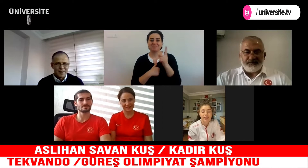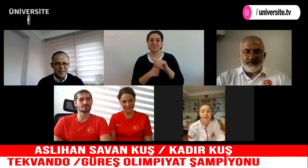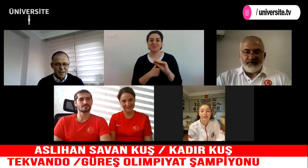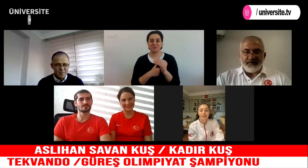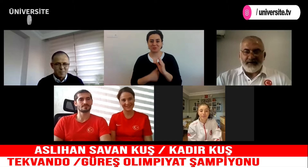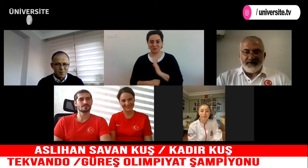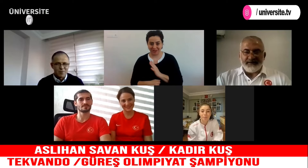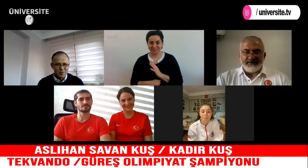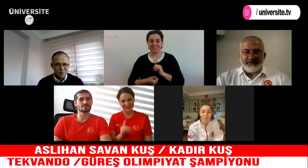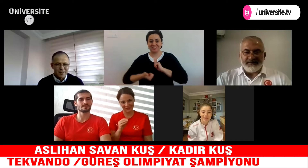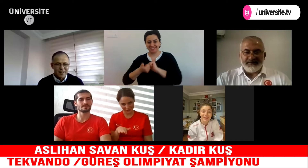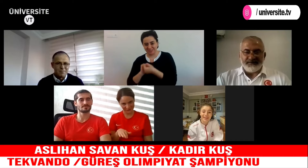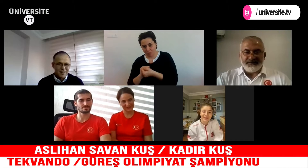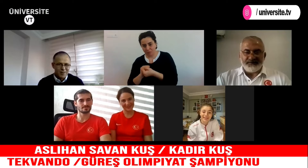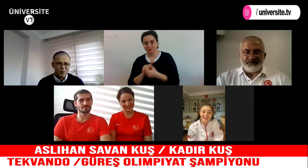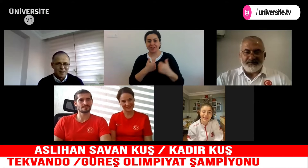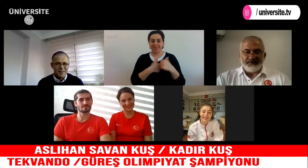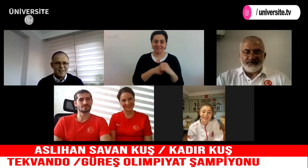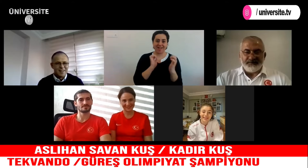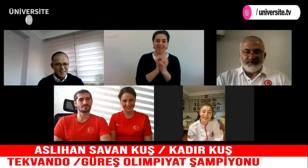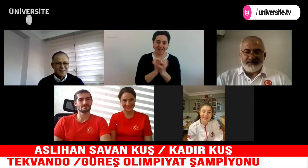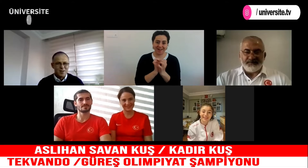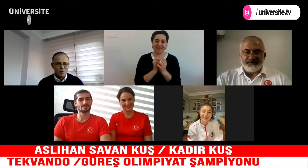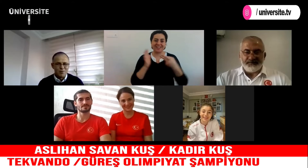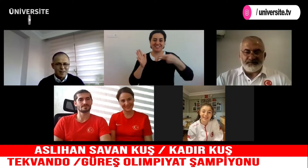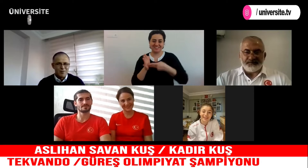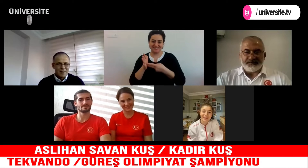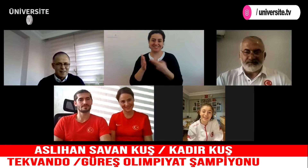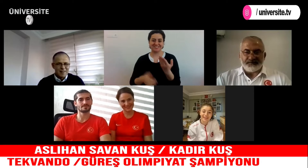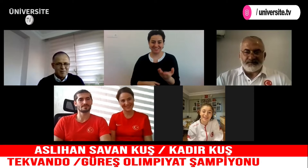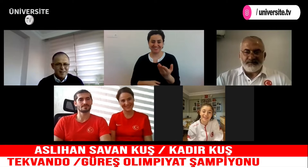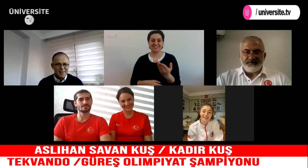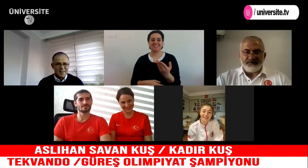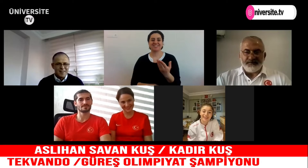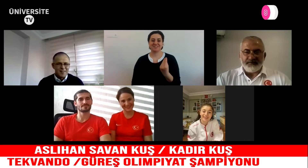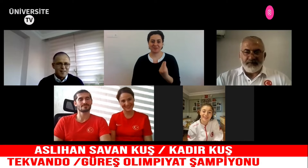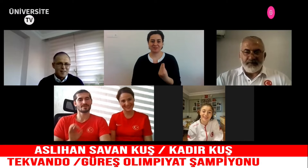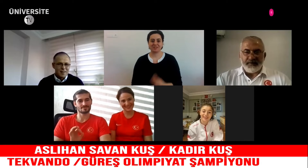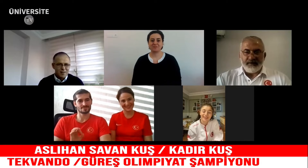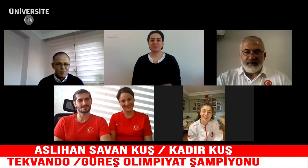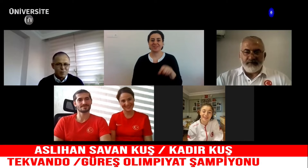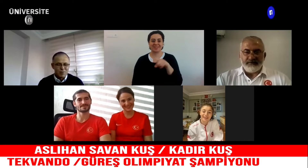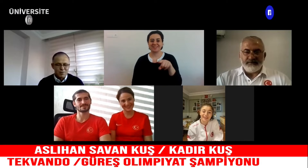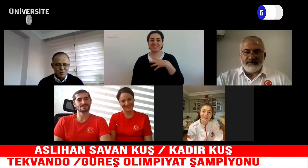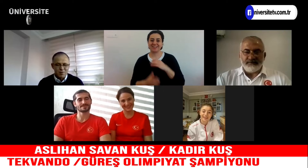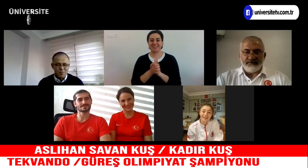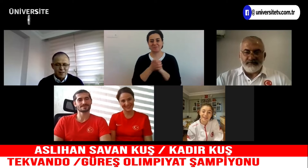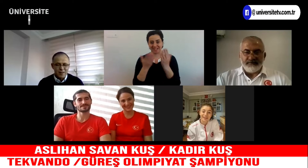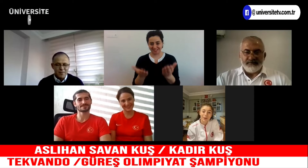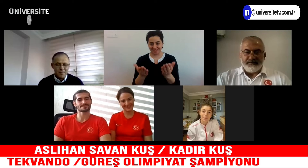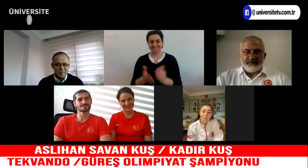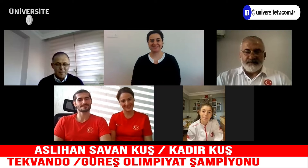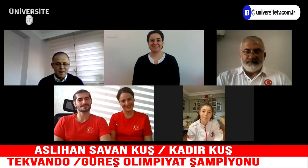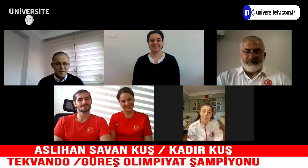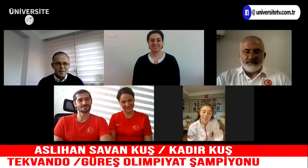çocuklu olmaları, aynı hem sporcu olmaları hem aile olmaları iki çok güzel özellikleri var. Kendilerini de kutluyoruz bu